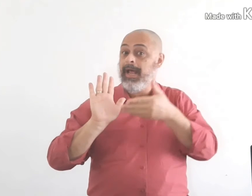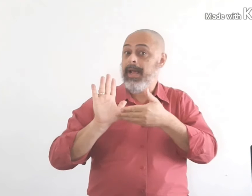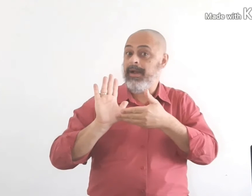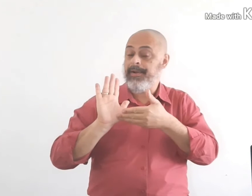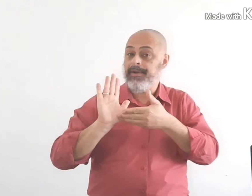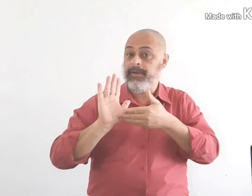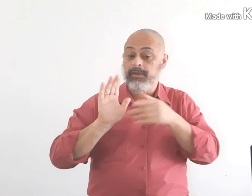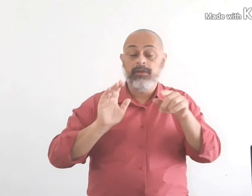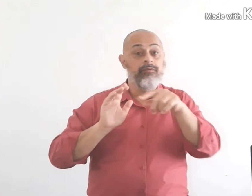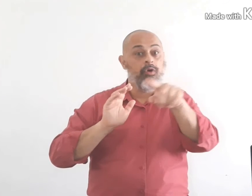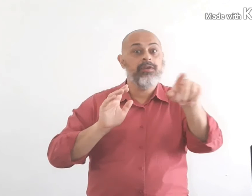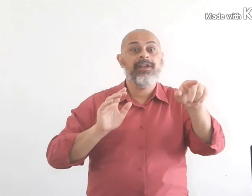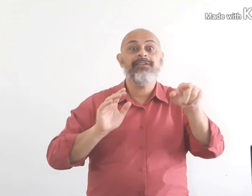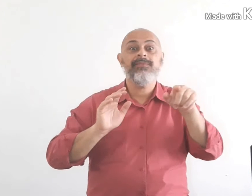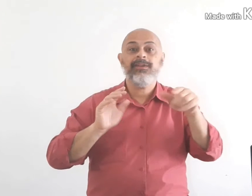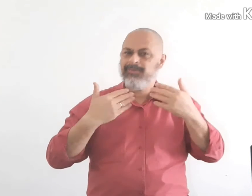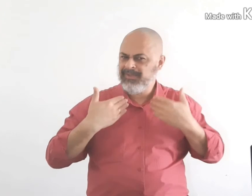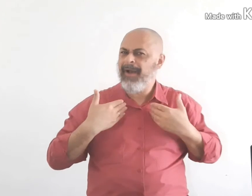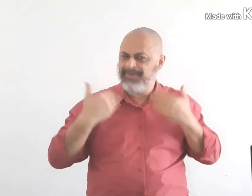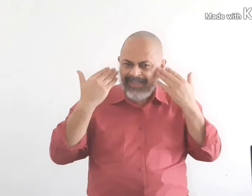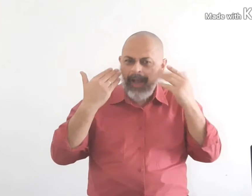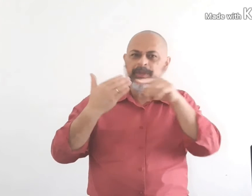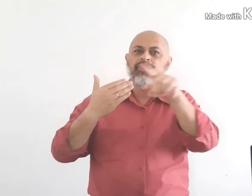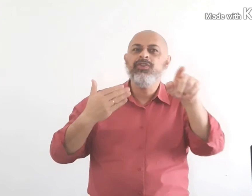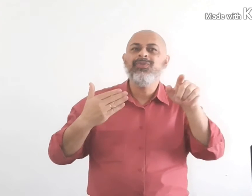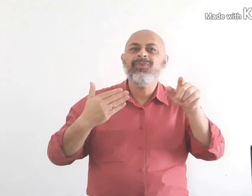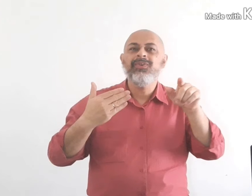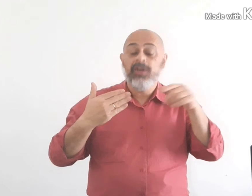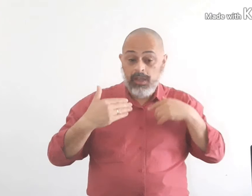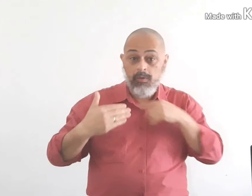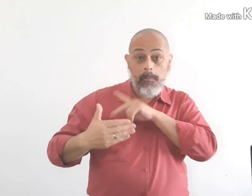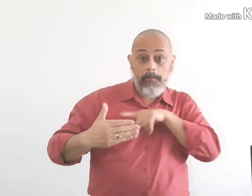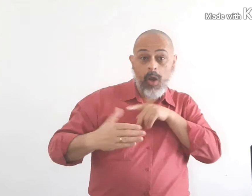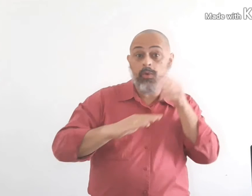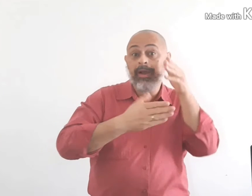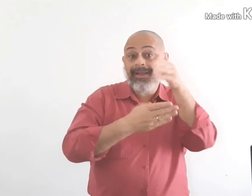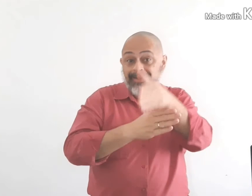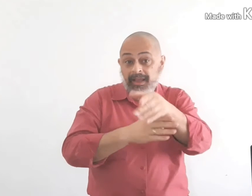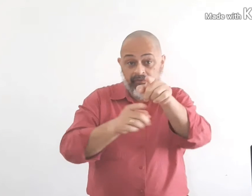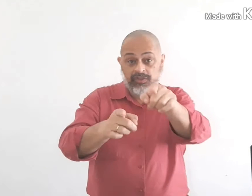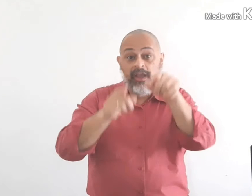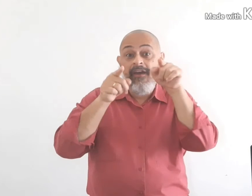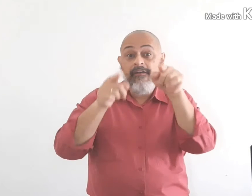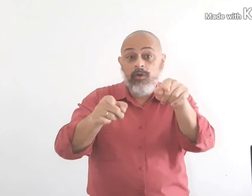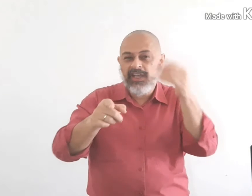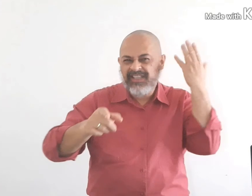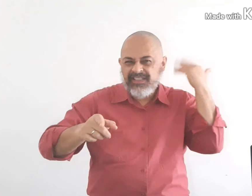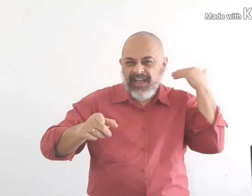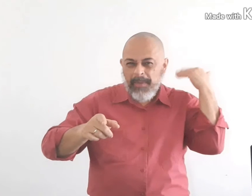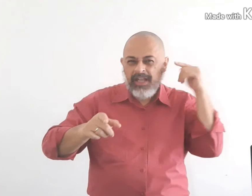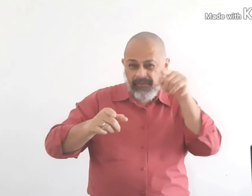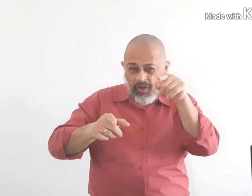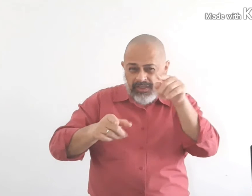que repercussão teve o nosso ingresso no vosso meio, e como deixando os ídolos vos convertestes a Deus,